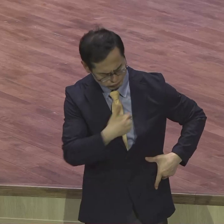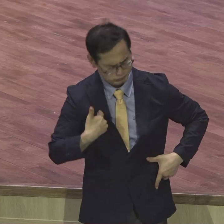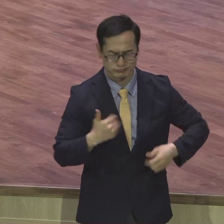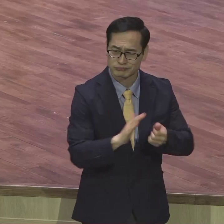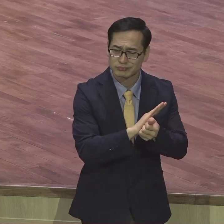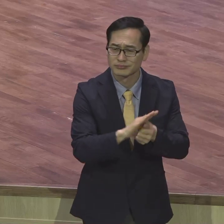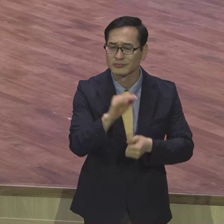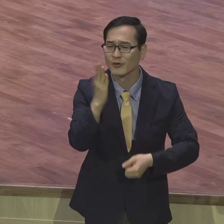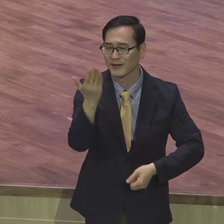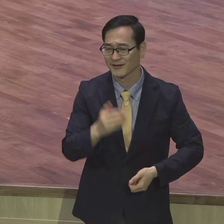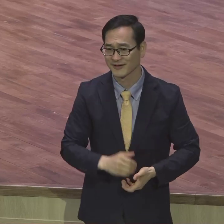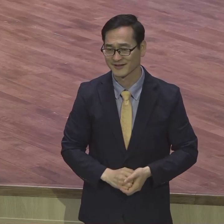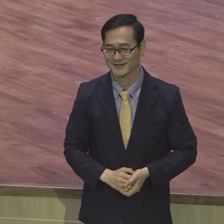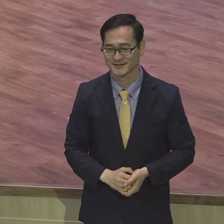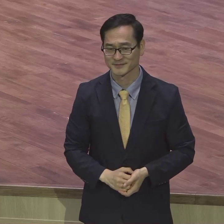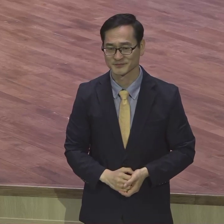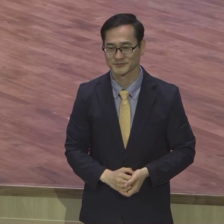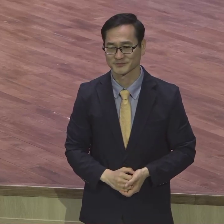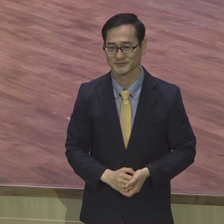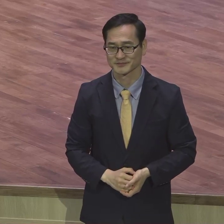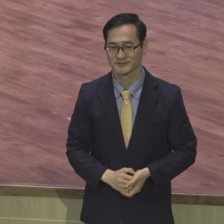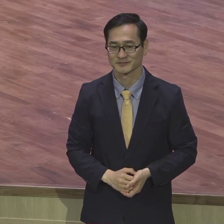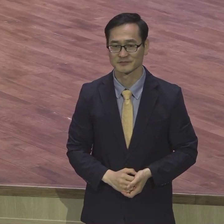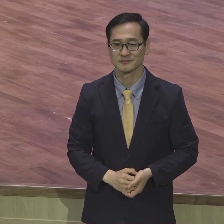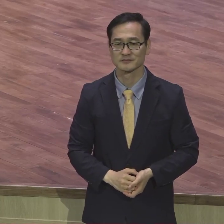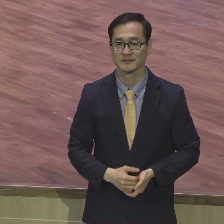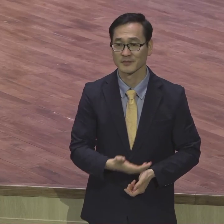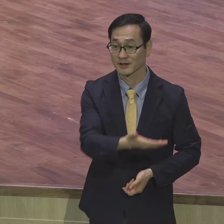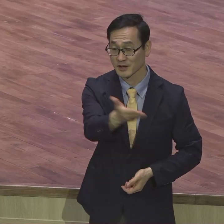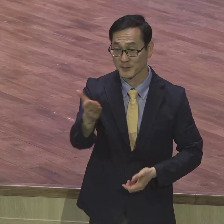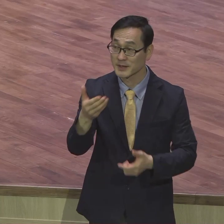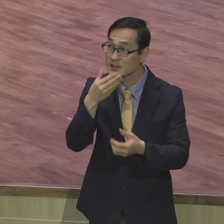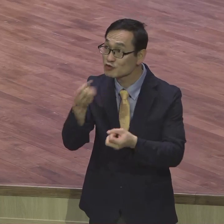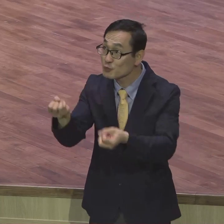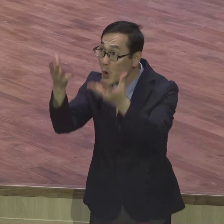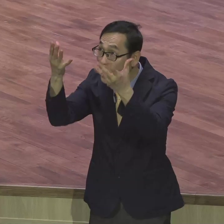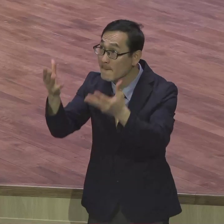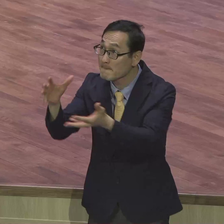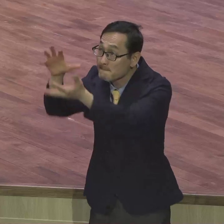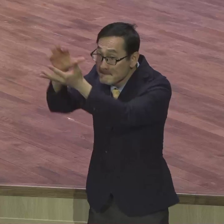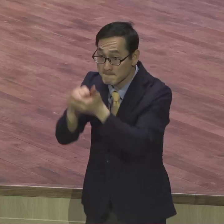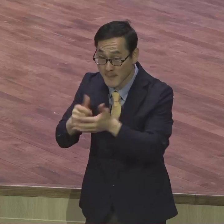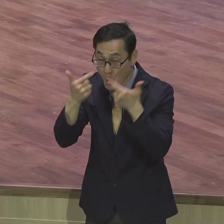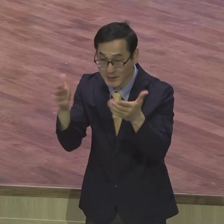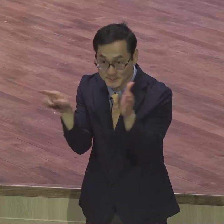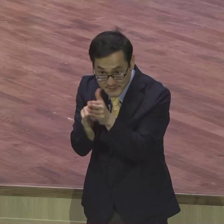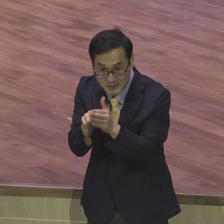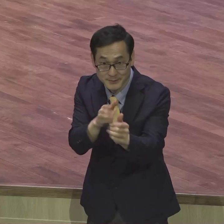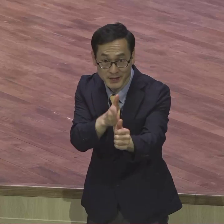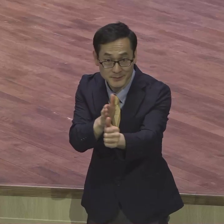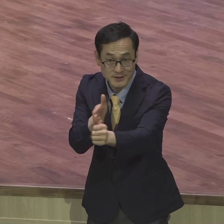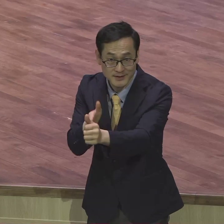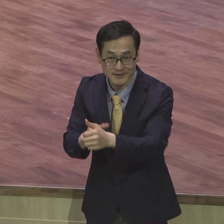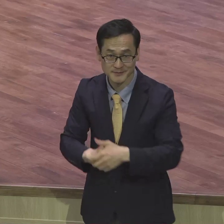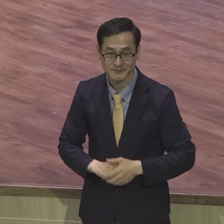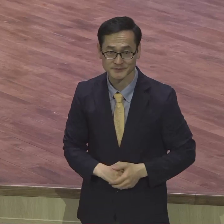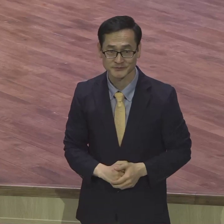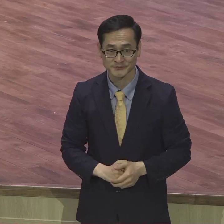영계 전 성도는 이런 확실한 축복 믿으시기 바랍니다. 믿어야 돼요. 믿어야 돼.